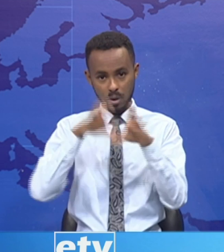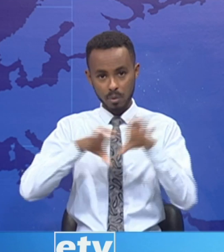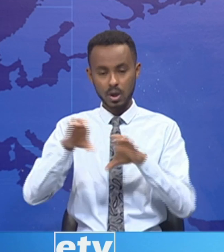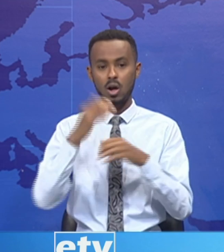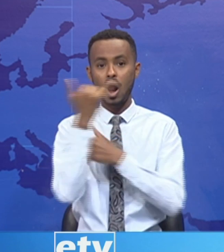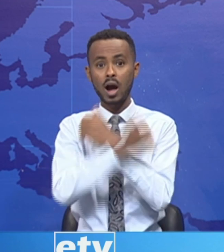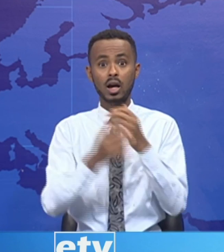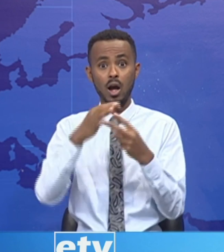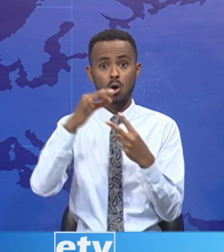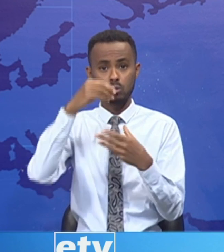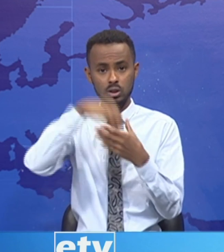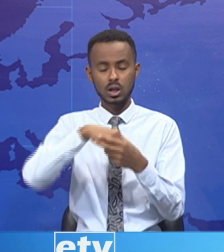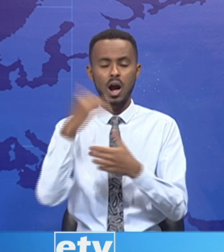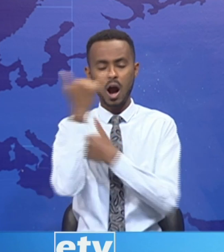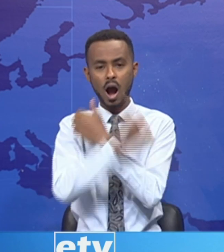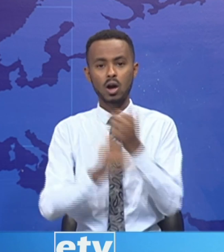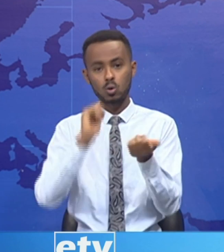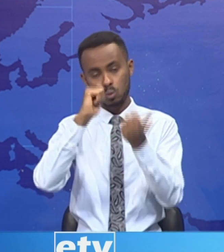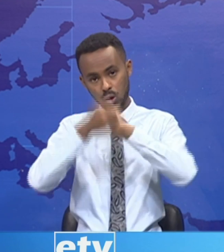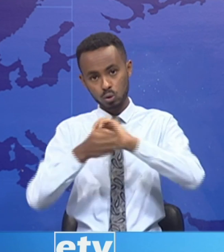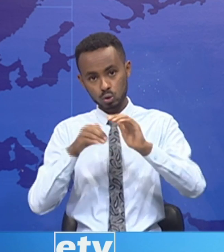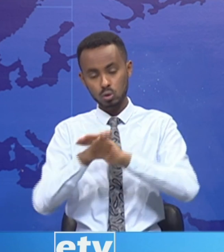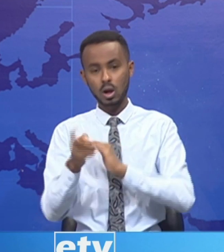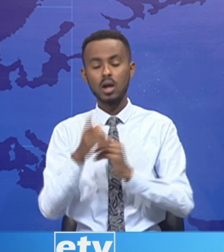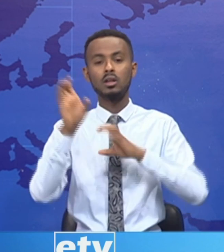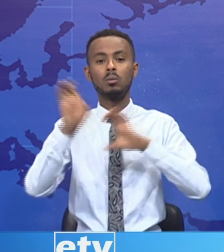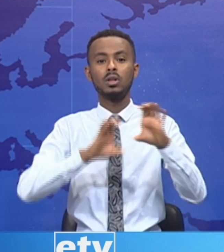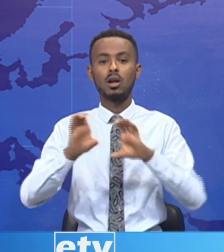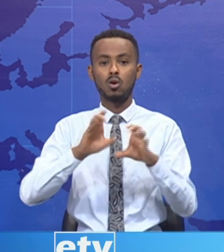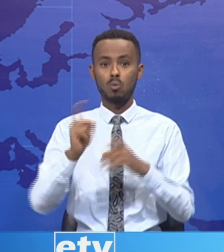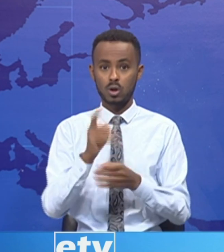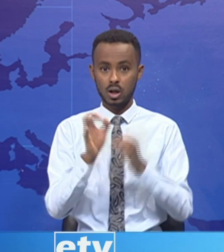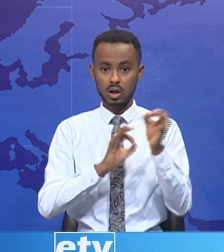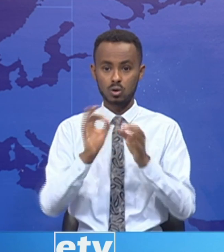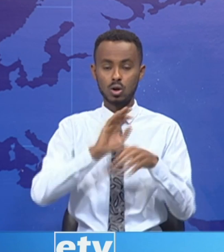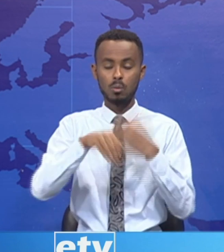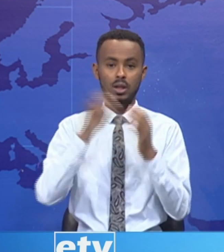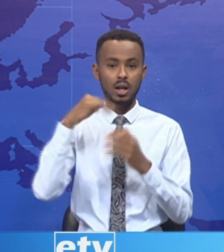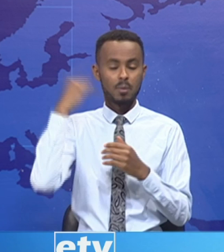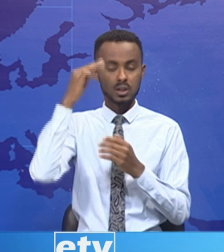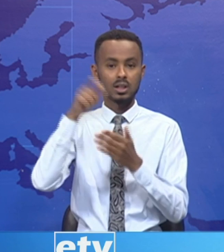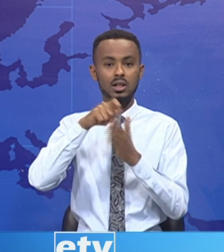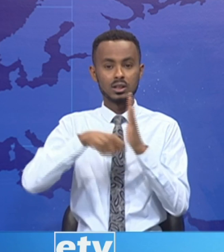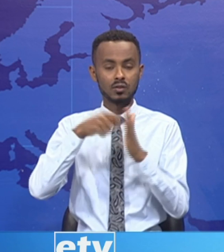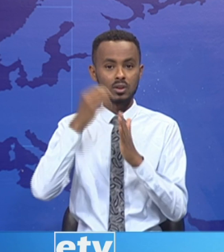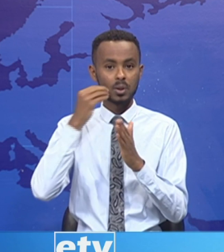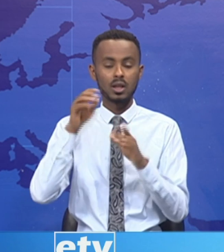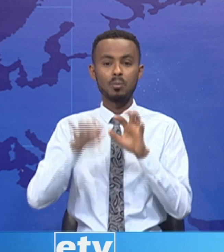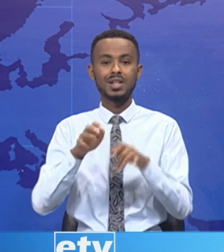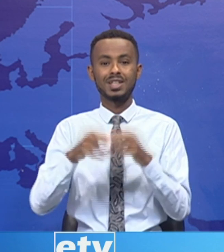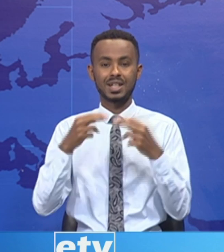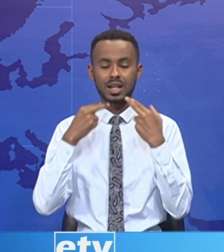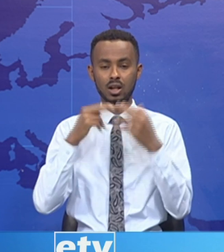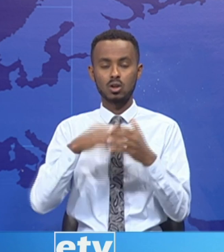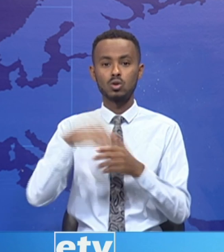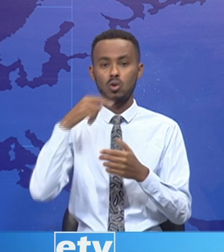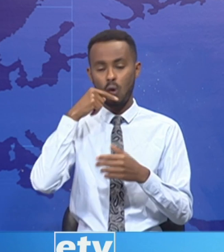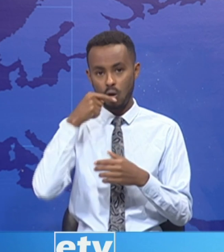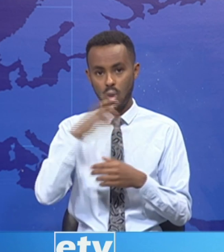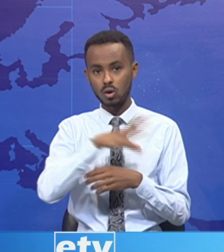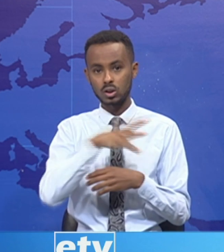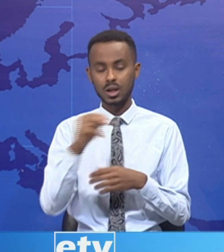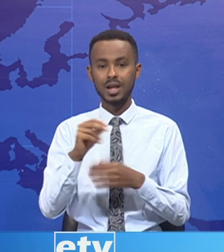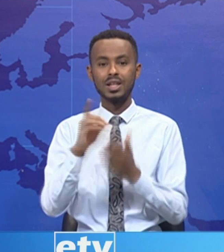ሀገራዊ ምርጫ ሀገሪቷ በለውጥ ውስጥ ሆና የምታካሄደው መሆኑን የገለጹት በጠቅላይ ሚኒስትር ጽህፈት ቤት የፕሬስ ሴክሬታሪያት የውጭ